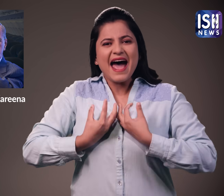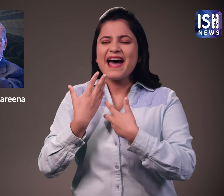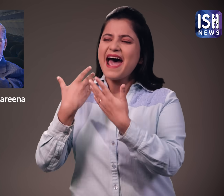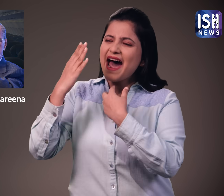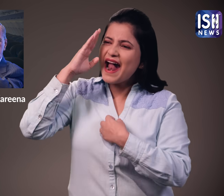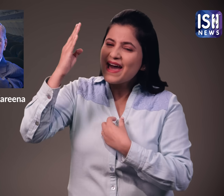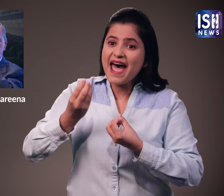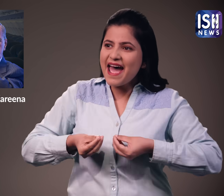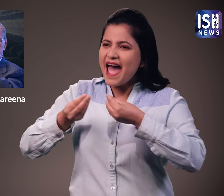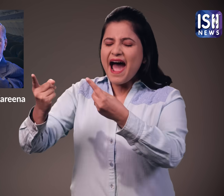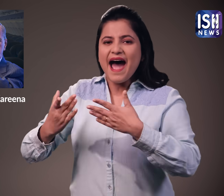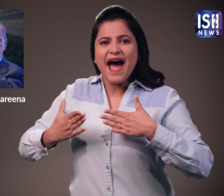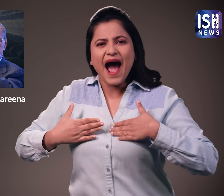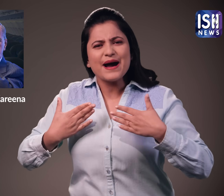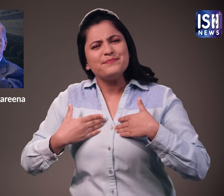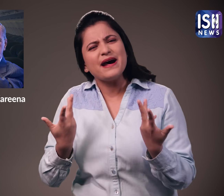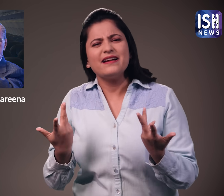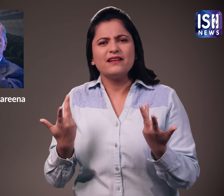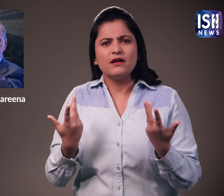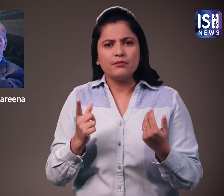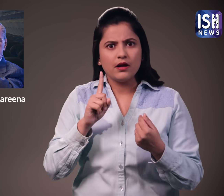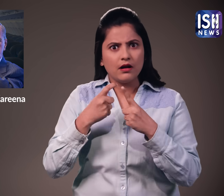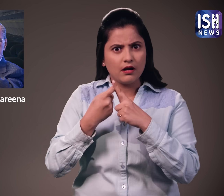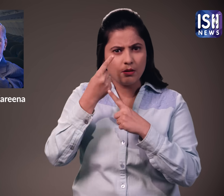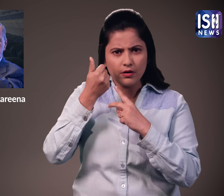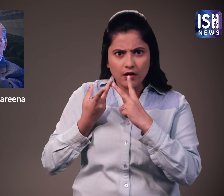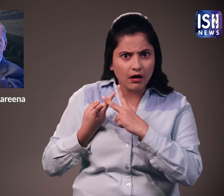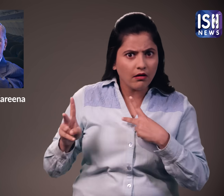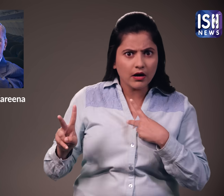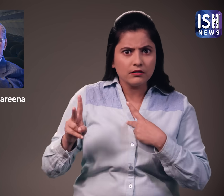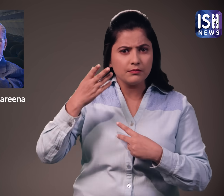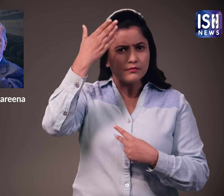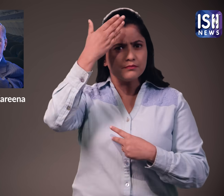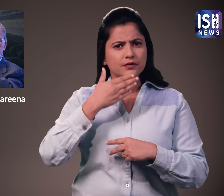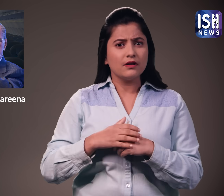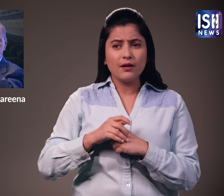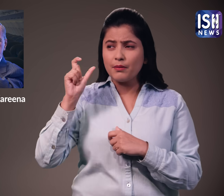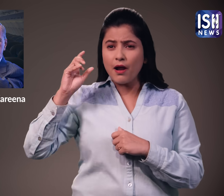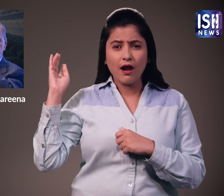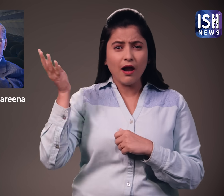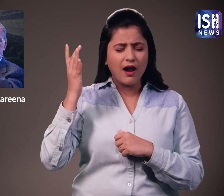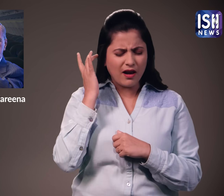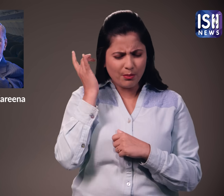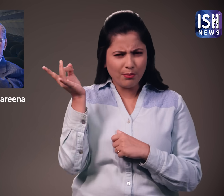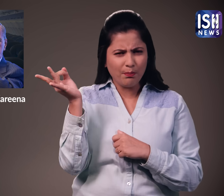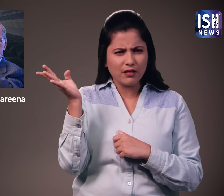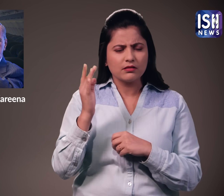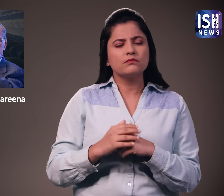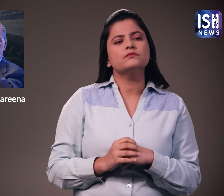मैं तो बस उनकी खुश्या लोटा रहा था मुझे यह देखकर आश्चरिय हुआ कि वह अपने प्रशंचकों को नजरजन्दास कर